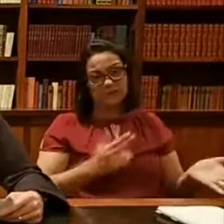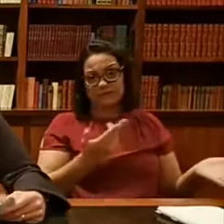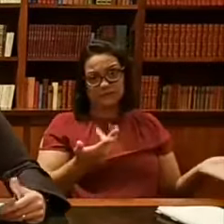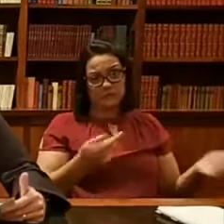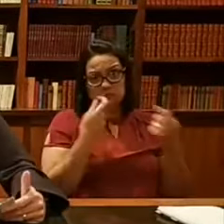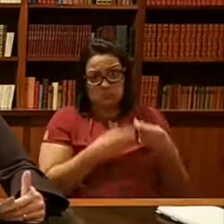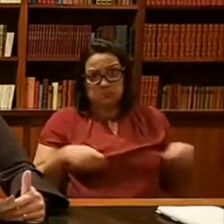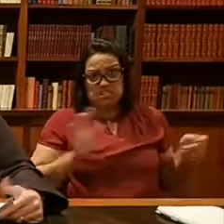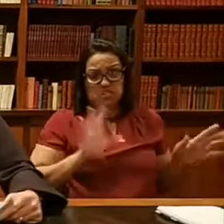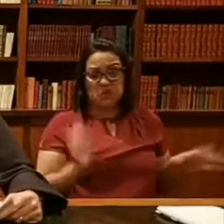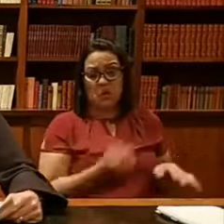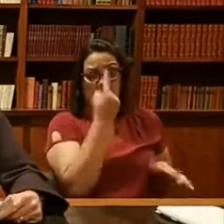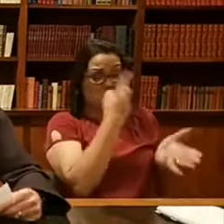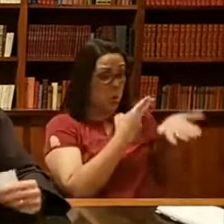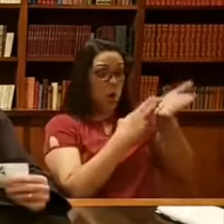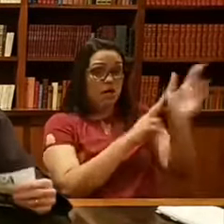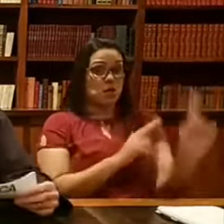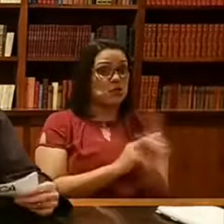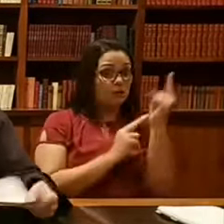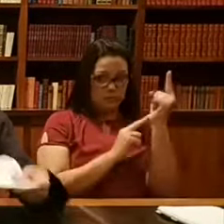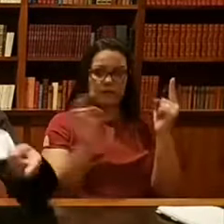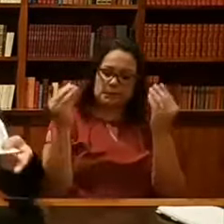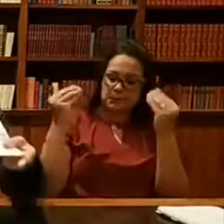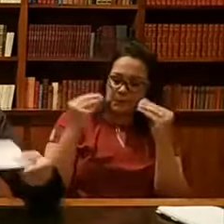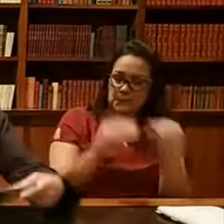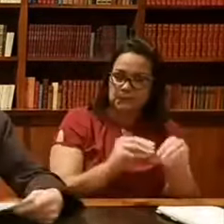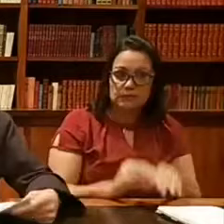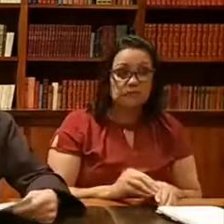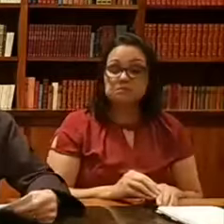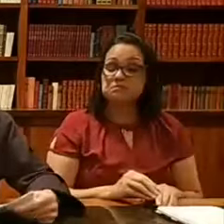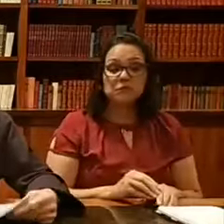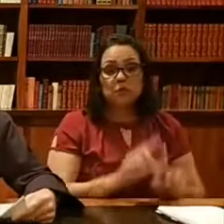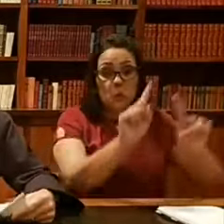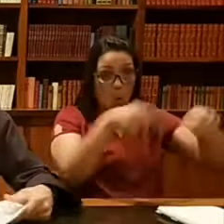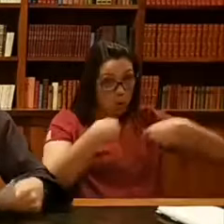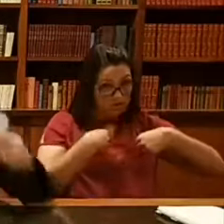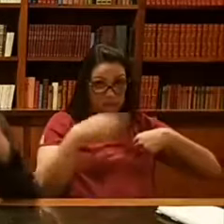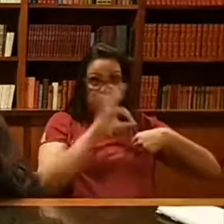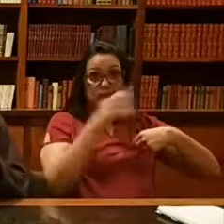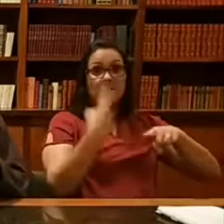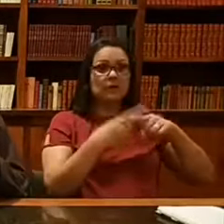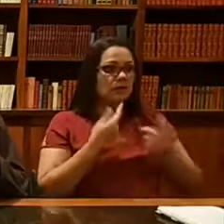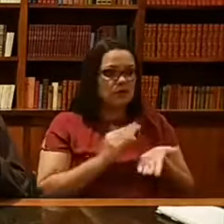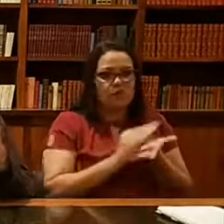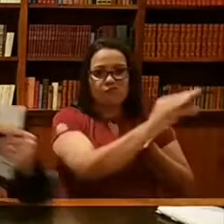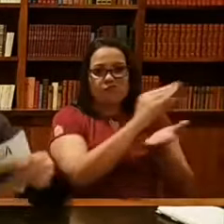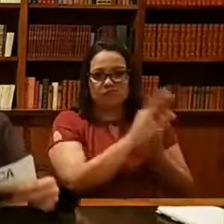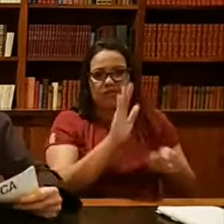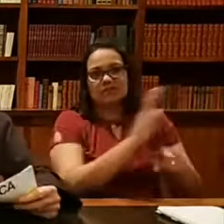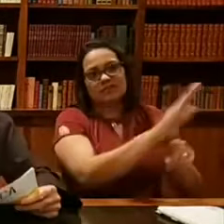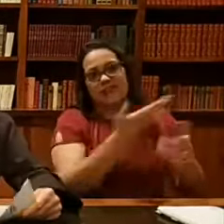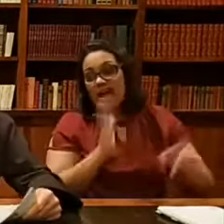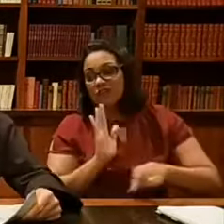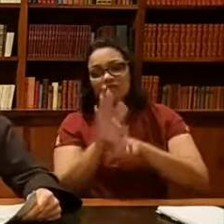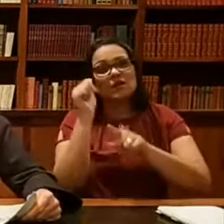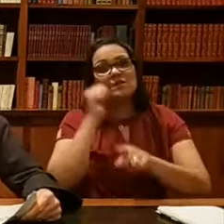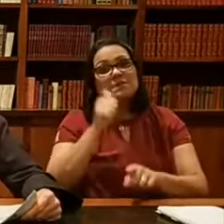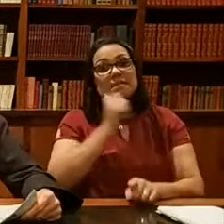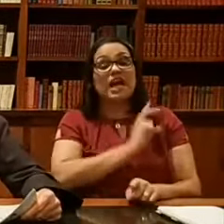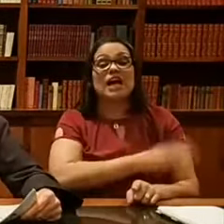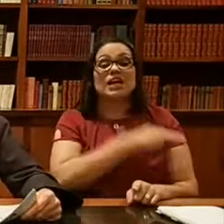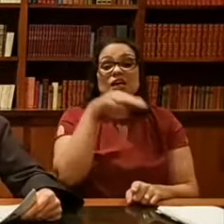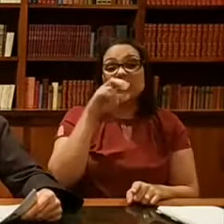não tem concorrente, pô. Mas se fosse Correio aqui, não teria nenhuma matéria contra a gente, muito pelo contrário, estaria até promovendo a minha nora para angariar mais clientes